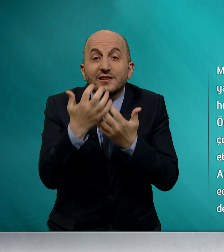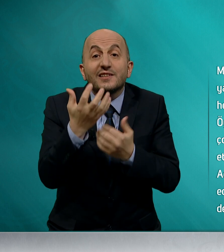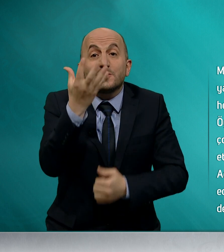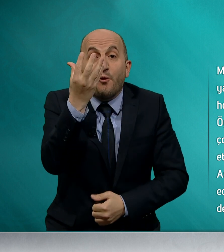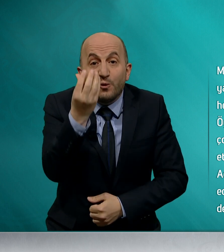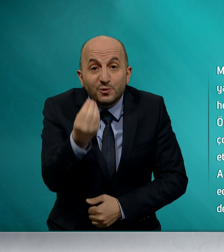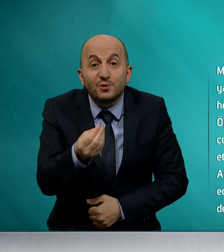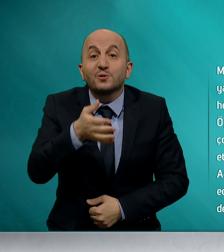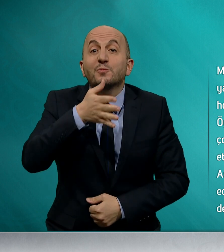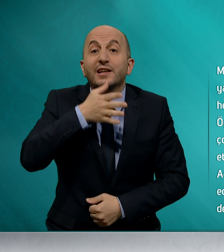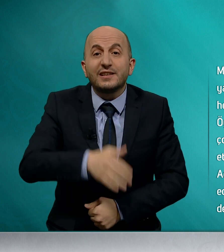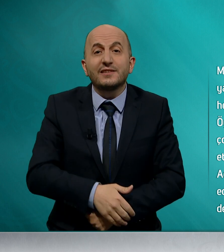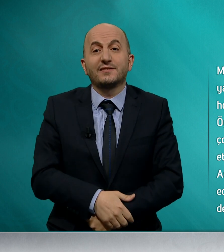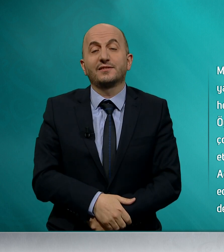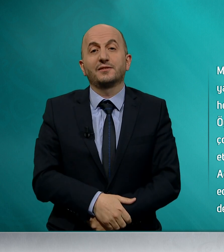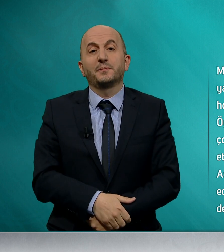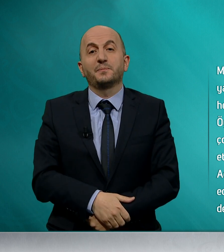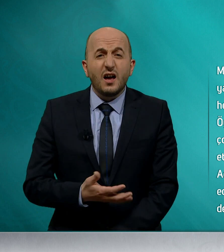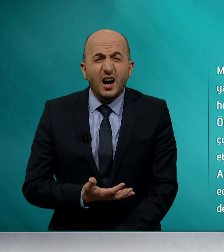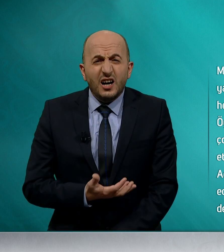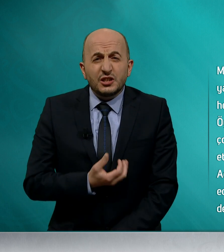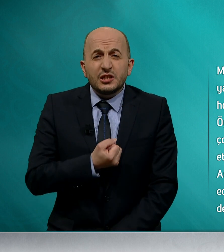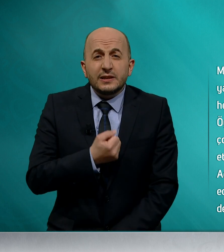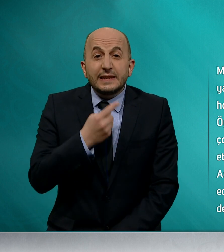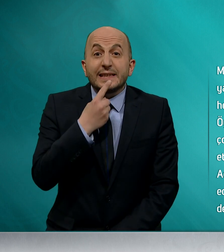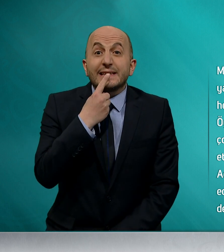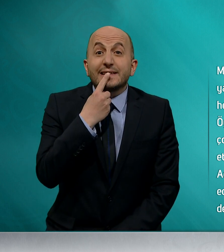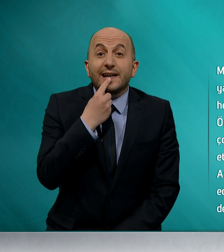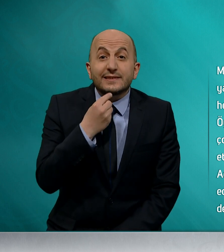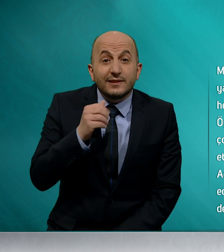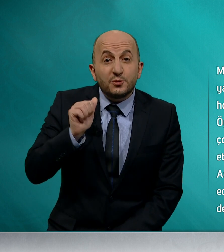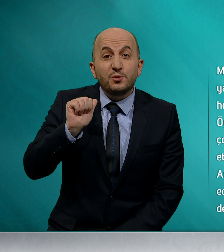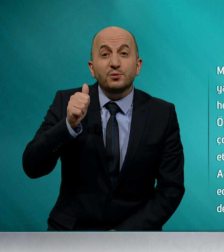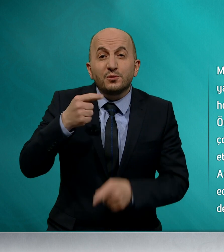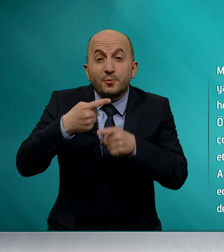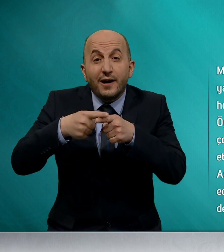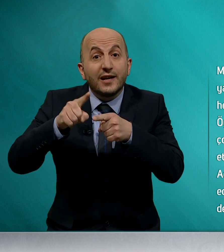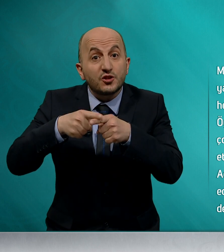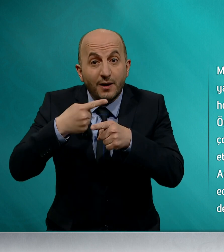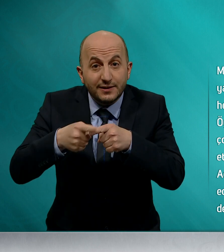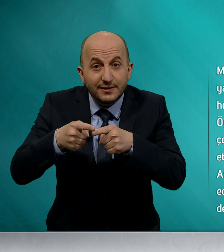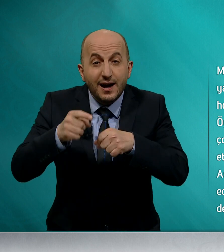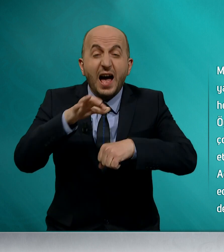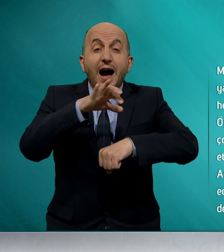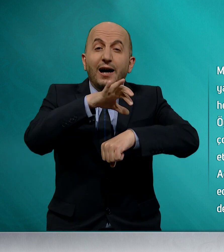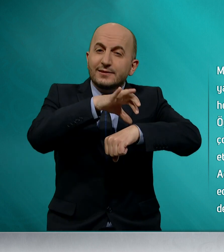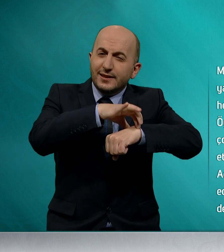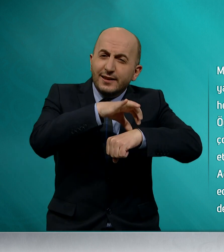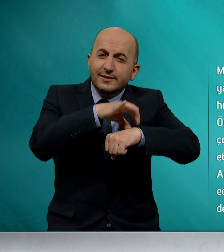tavsiyesi olduğunu bilir. Acı, tatlı gününü paylaşmak,